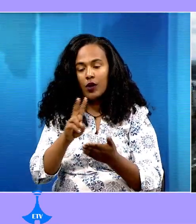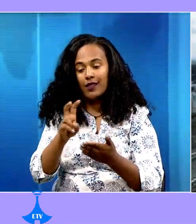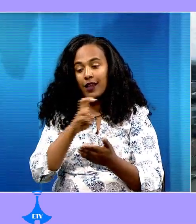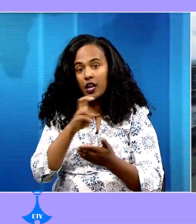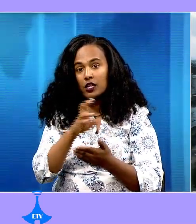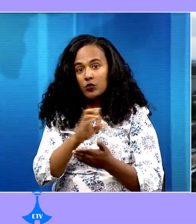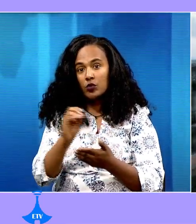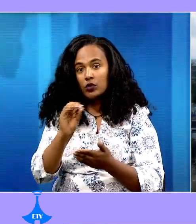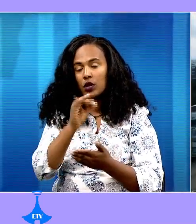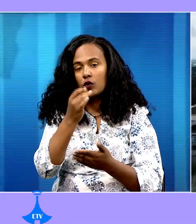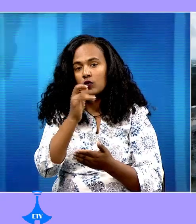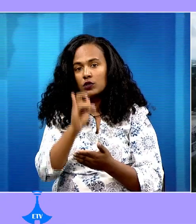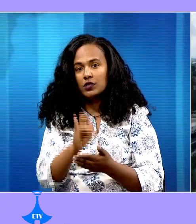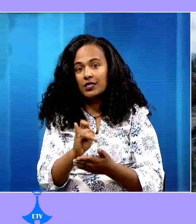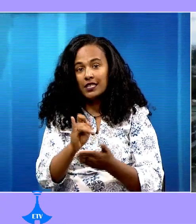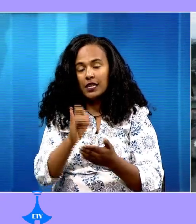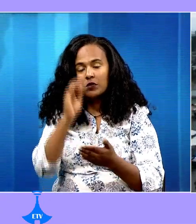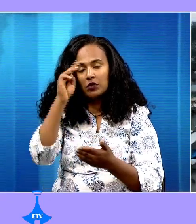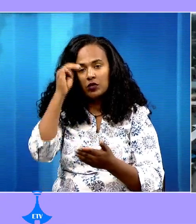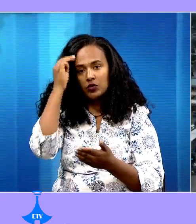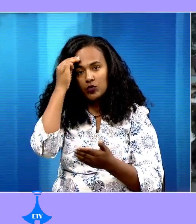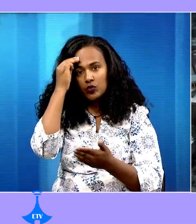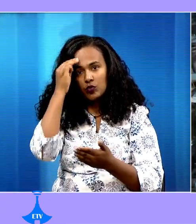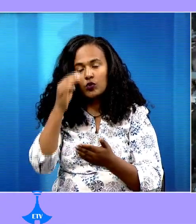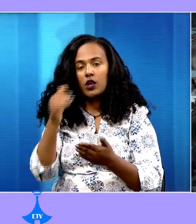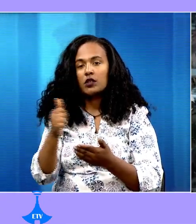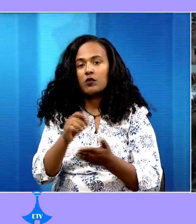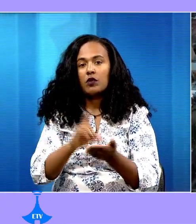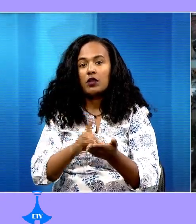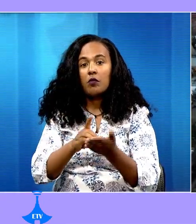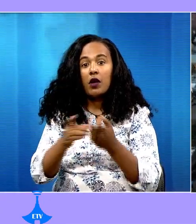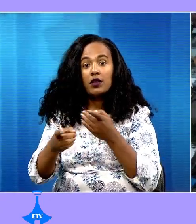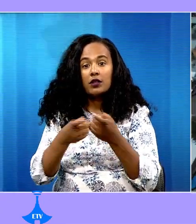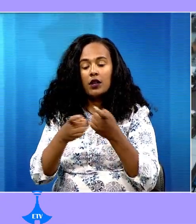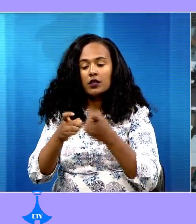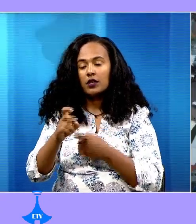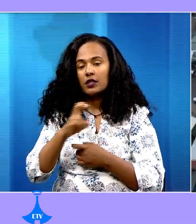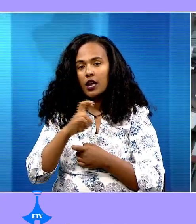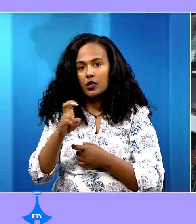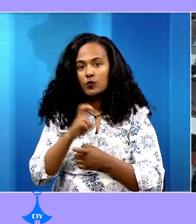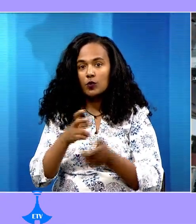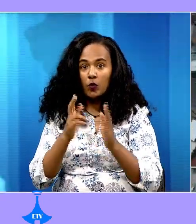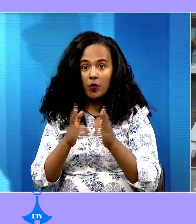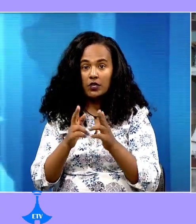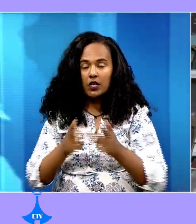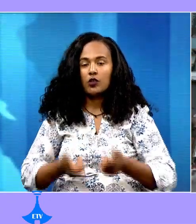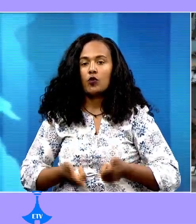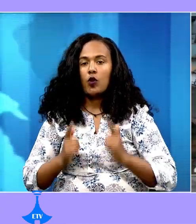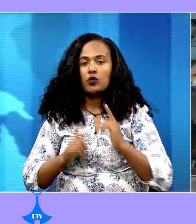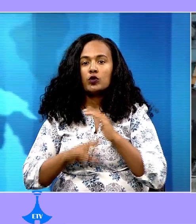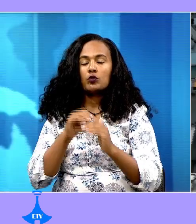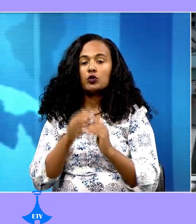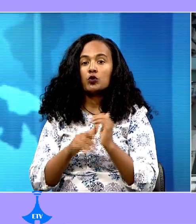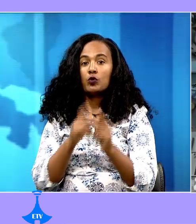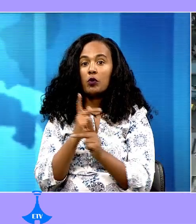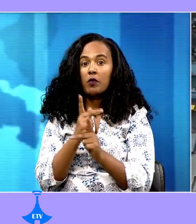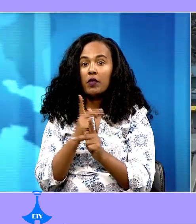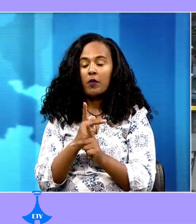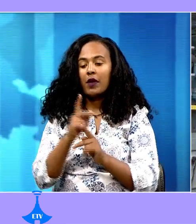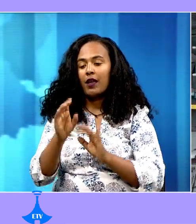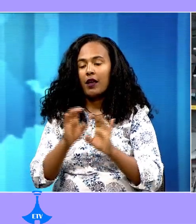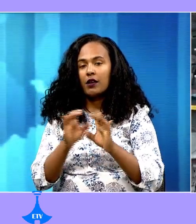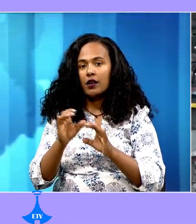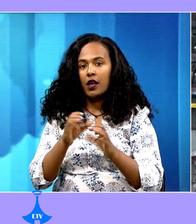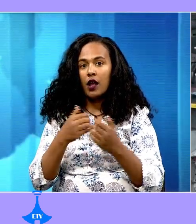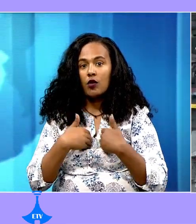የትራንስፖርትና ሎጂስቲክስ ሚኒስትር ዶክተር አለሙ ስሜ የአዲስ አበባ ከተማ አስተዳደር የትራንስፖርቱን ዘርፍ በማሳለጥ የነዋሪዎችን ምቾት በመጠበቅ እያከናወነ